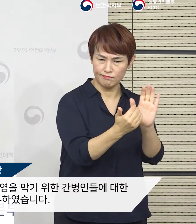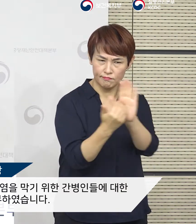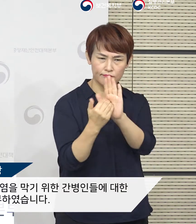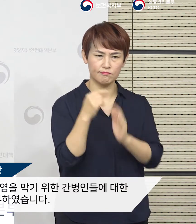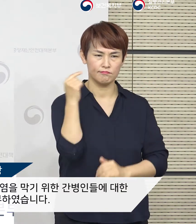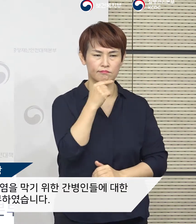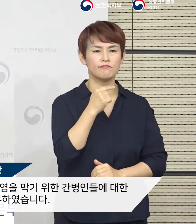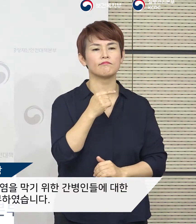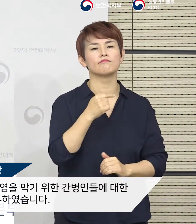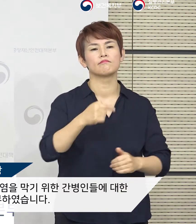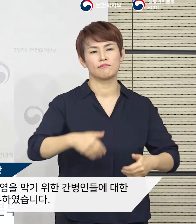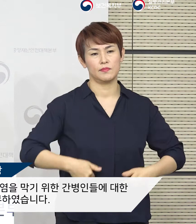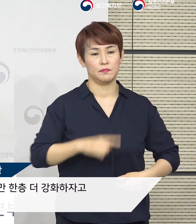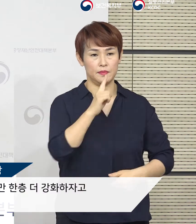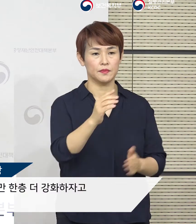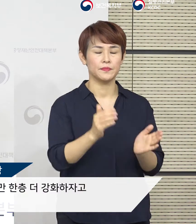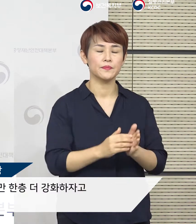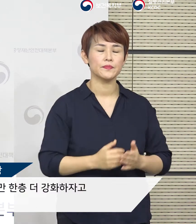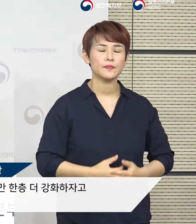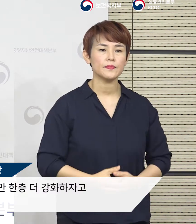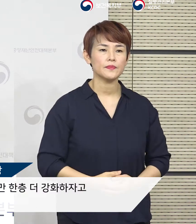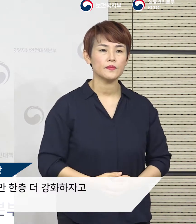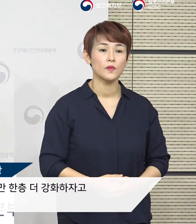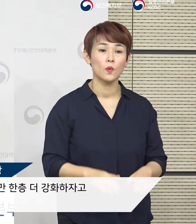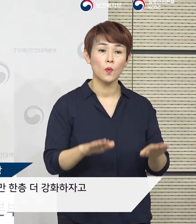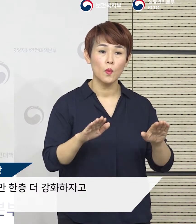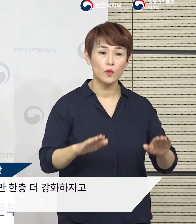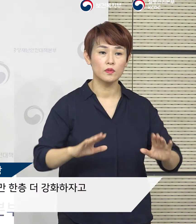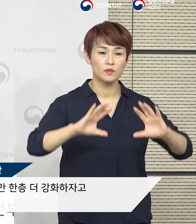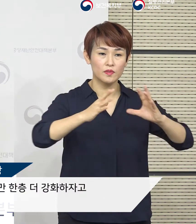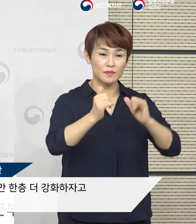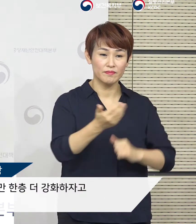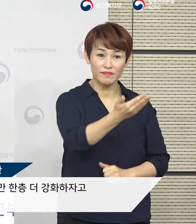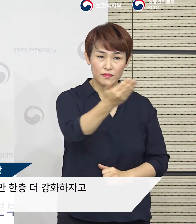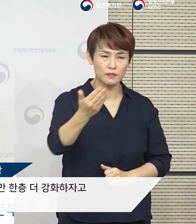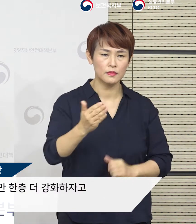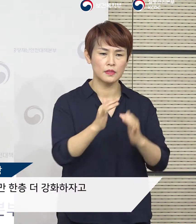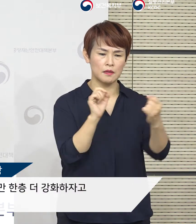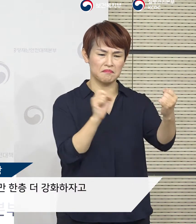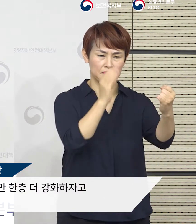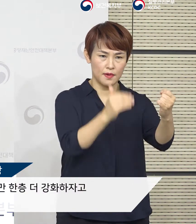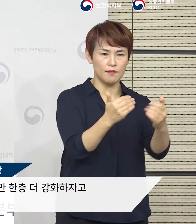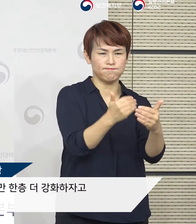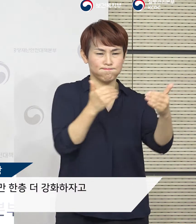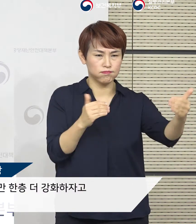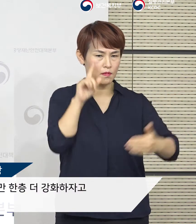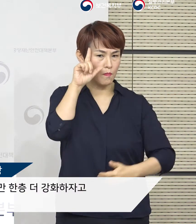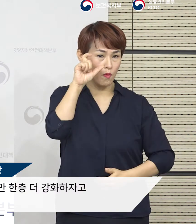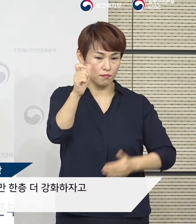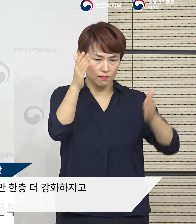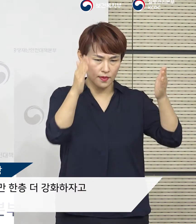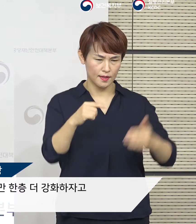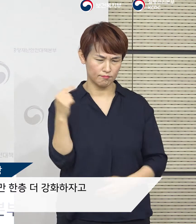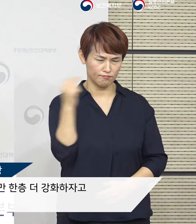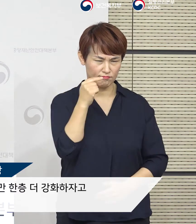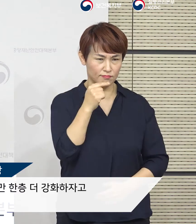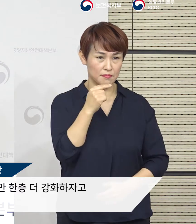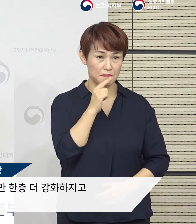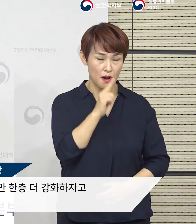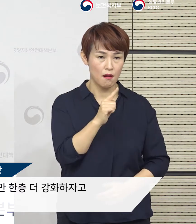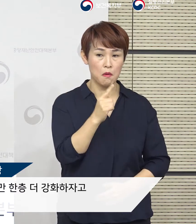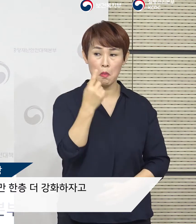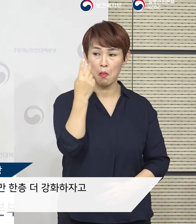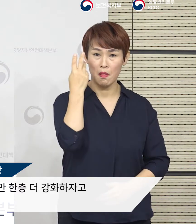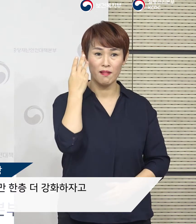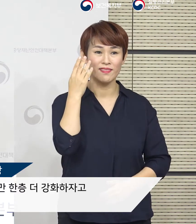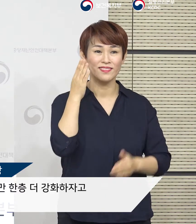것을 당부하였습니다. 오늘은 국민들에게 사회적 거리두기를 보름간만 한층 더 강화하자고 호소한 지